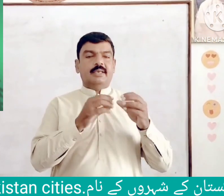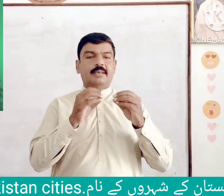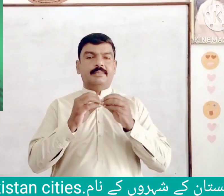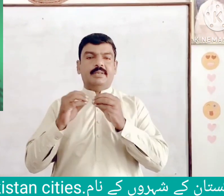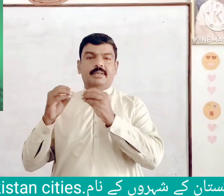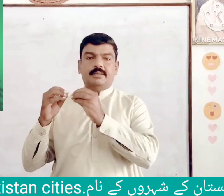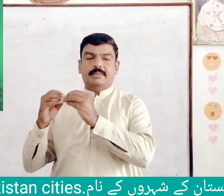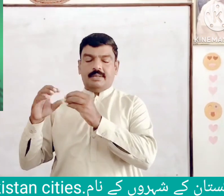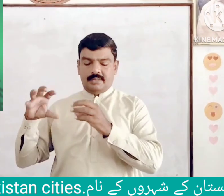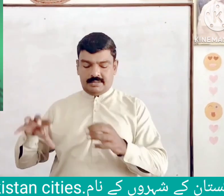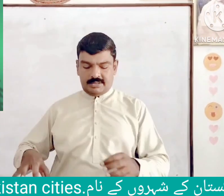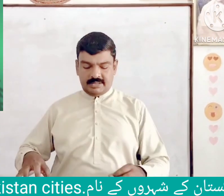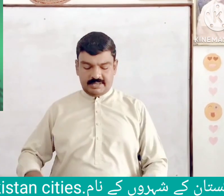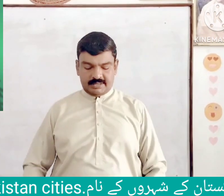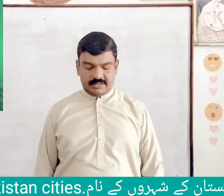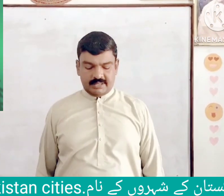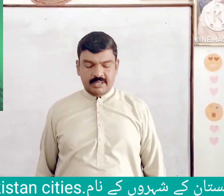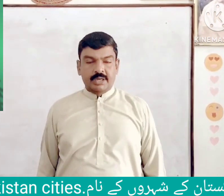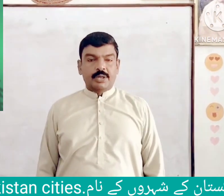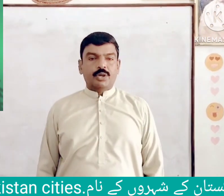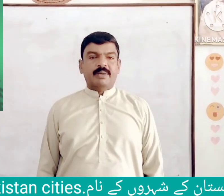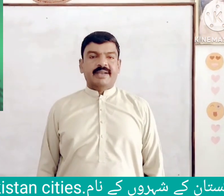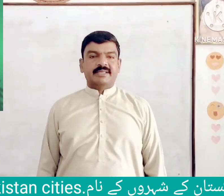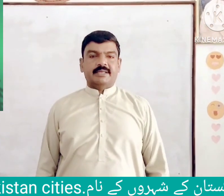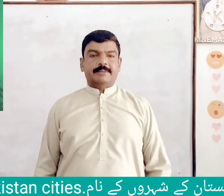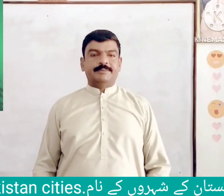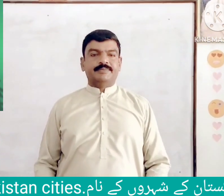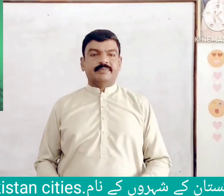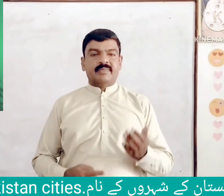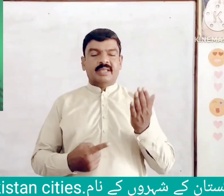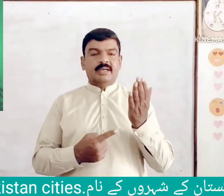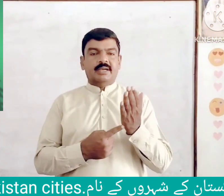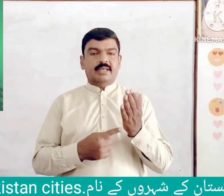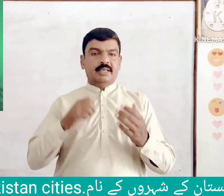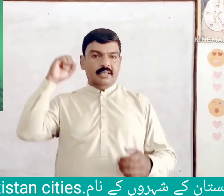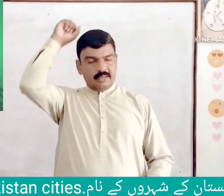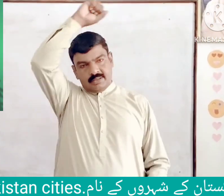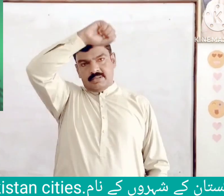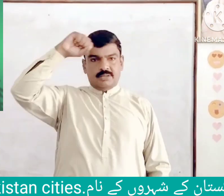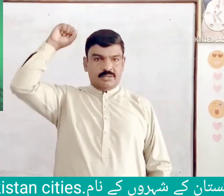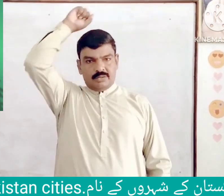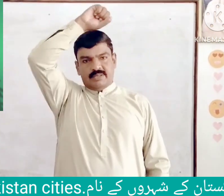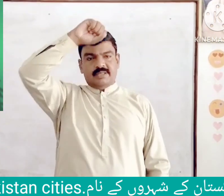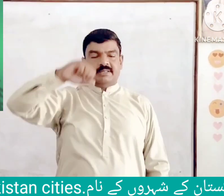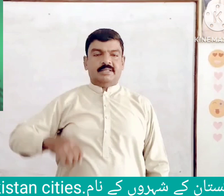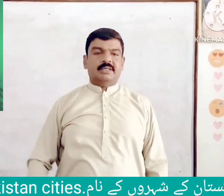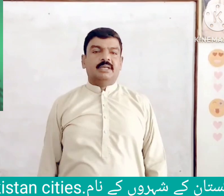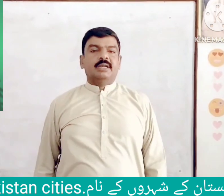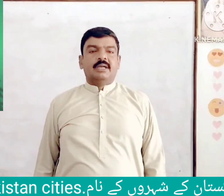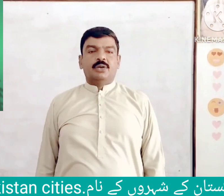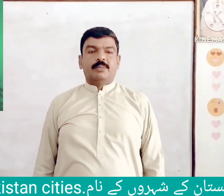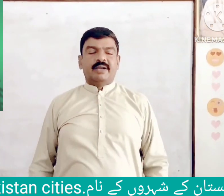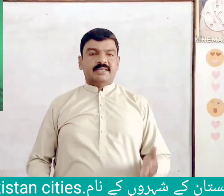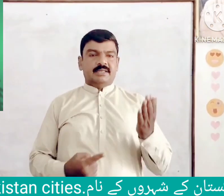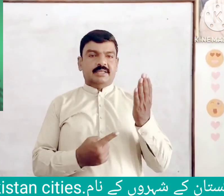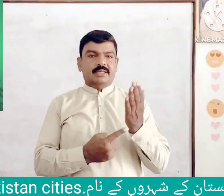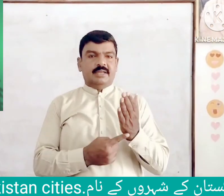ए बी बी। टोपा टैक्सी टी, टोपा टैक्सी, टोपा टैक्सी